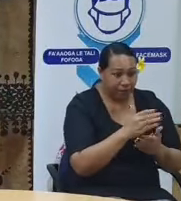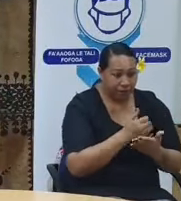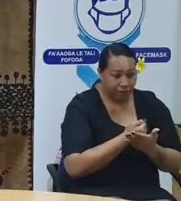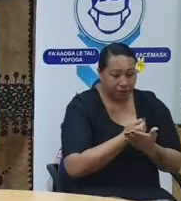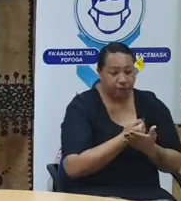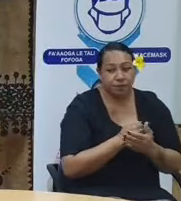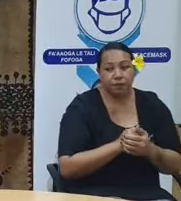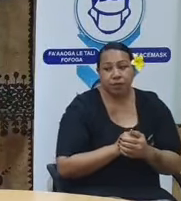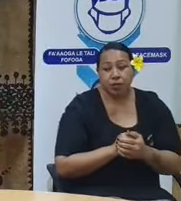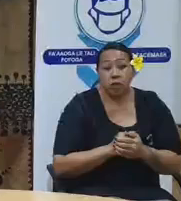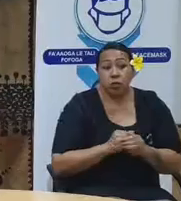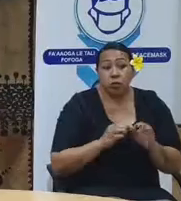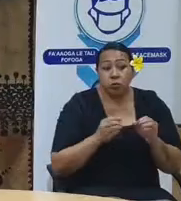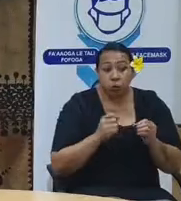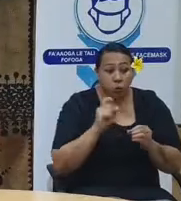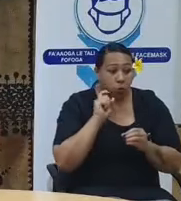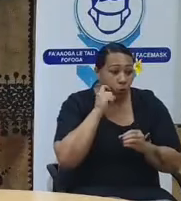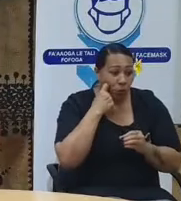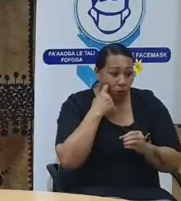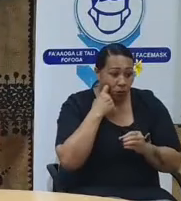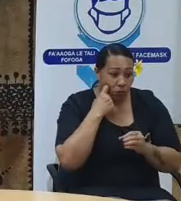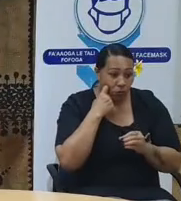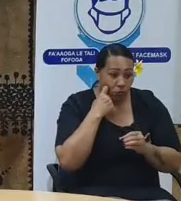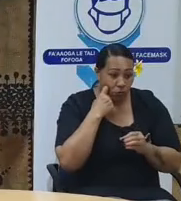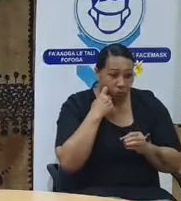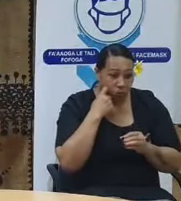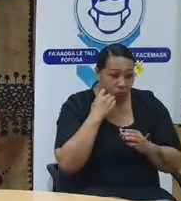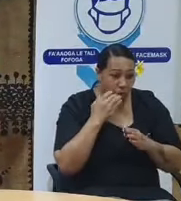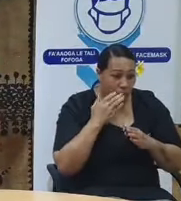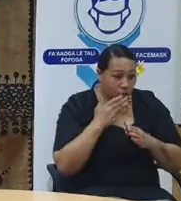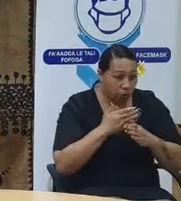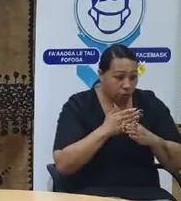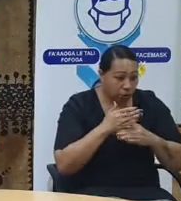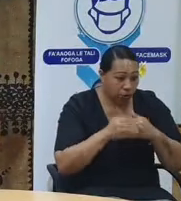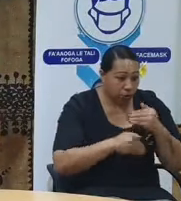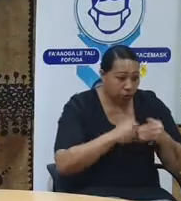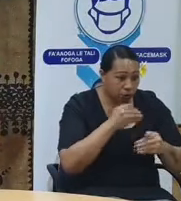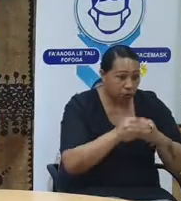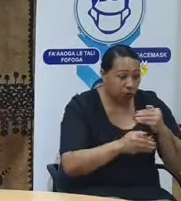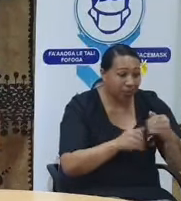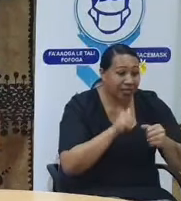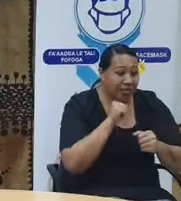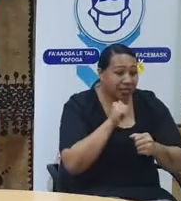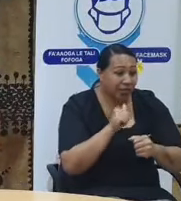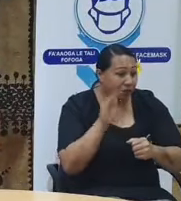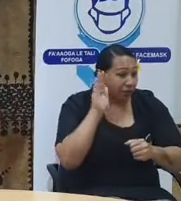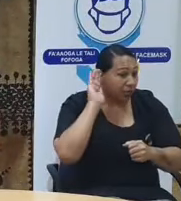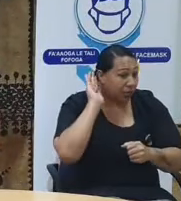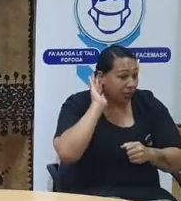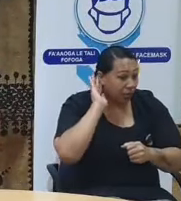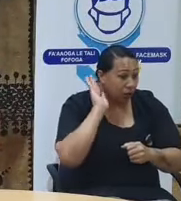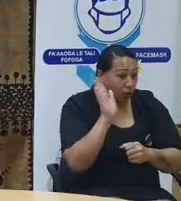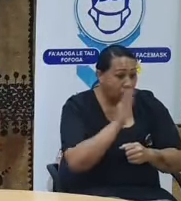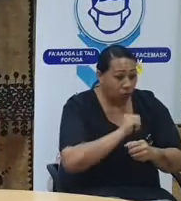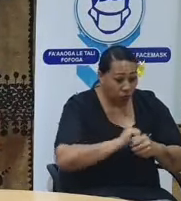tu la ina o kilia mai ia ia testa la tonei mantua e le ai masisi sau tonu nei with a